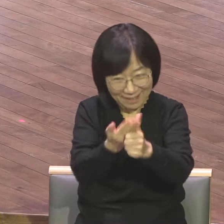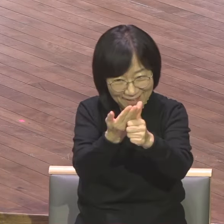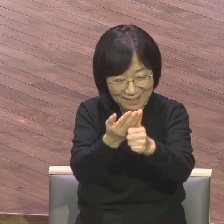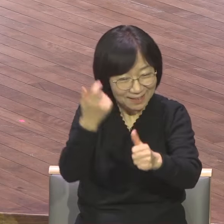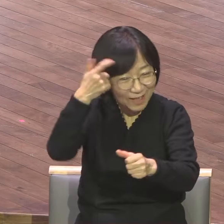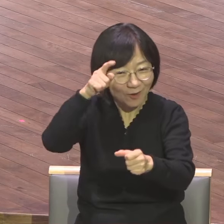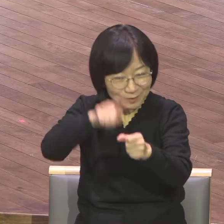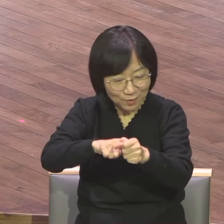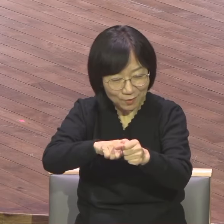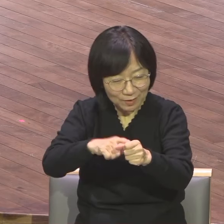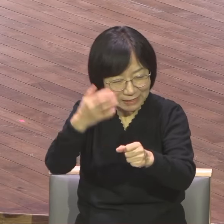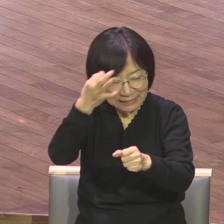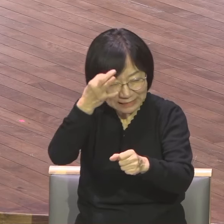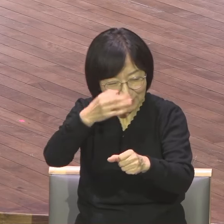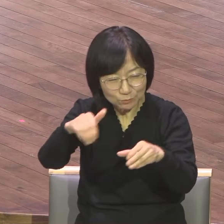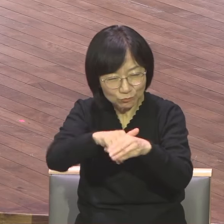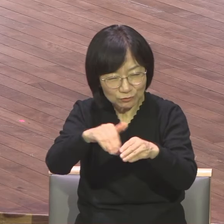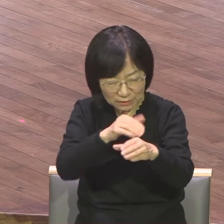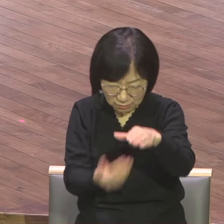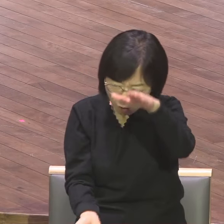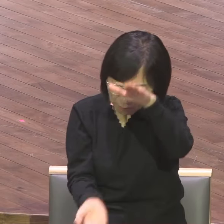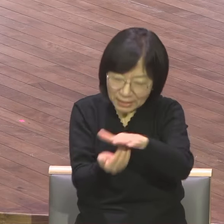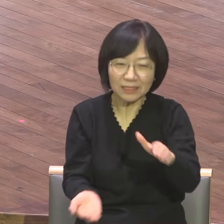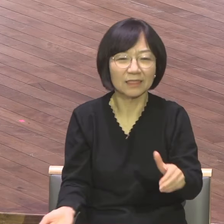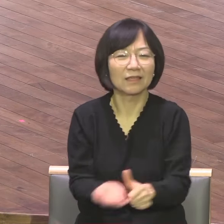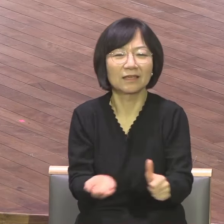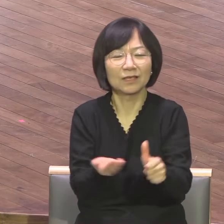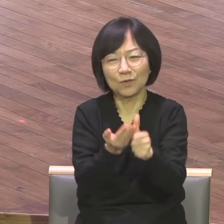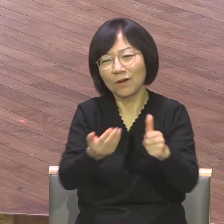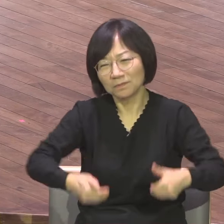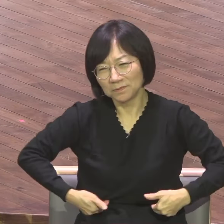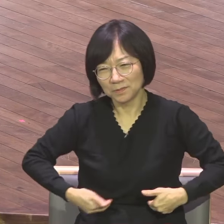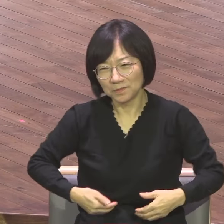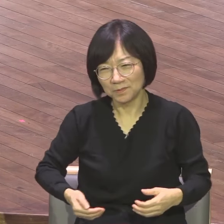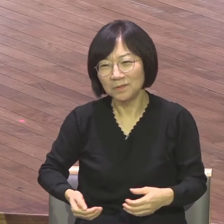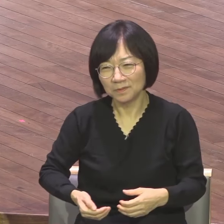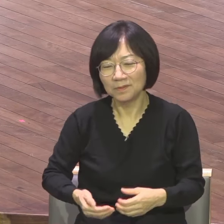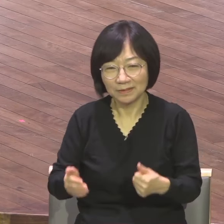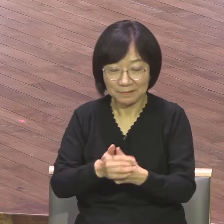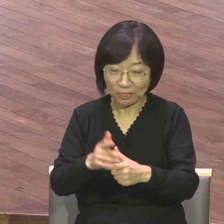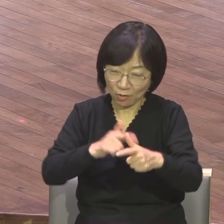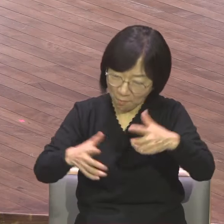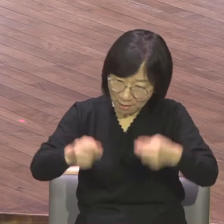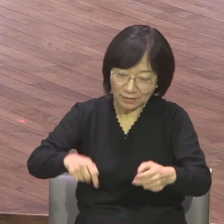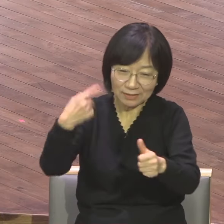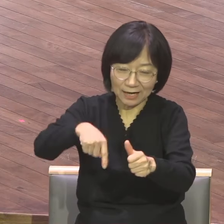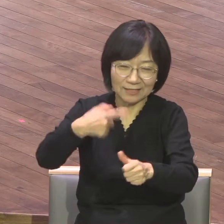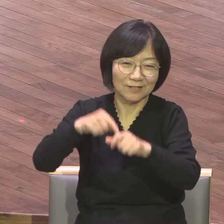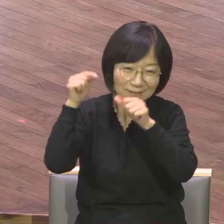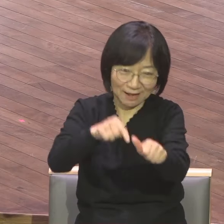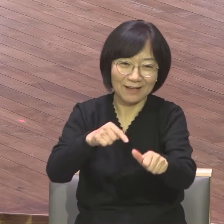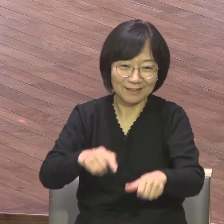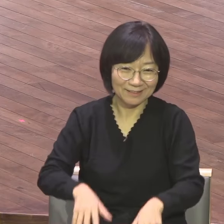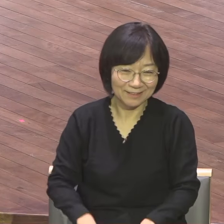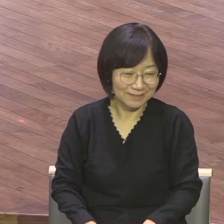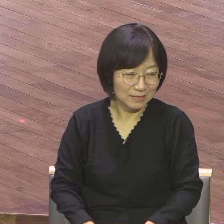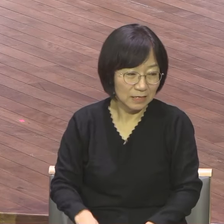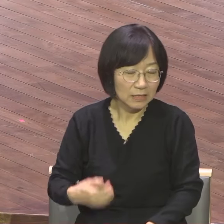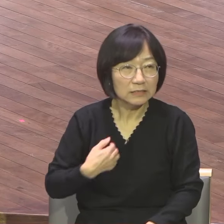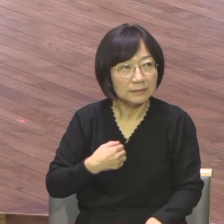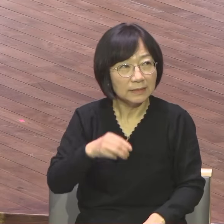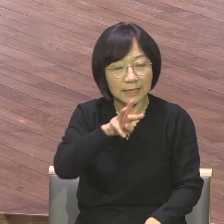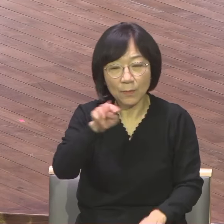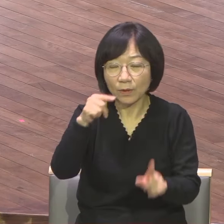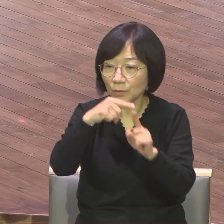섬을 만드는 학교 돼야 돼요. 그래 될 줄로 믿습니다. 우리 교회 지금 예수키즈 있죠, YS 있죠, 지금